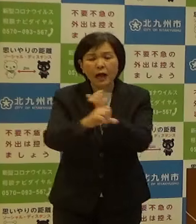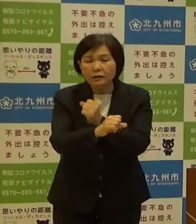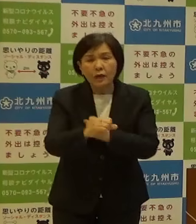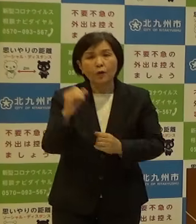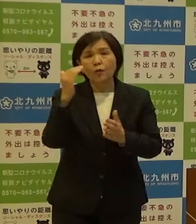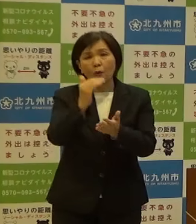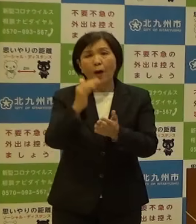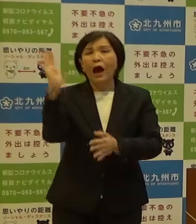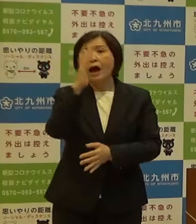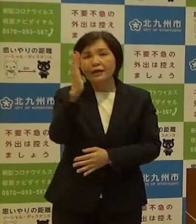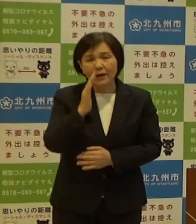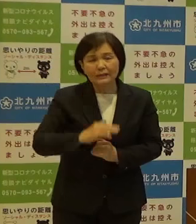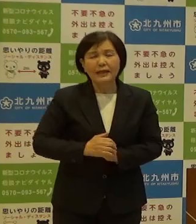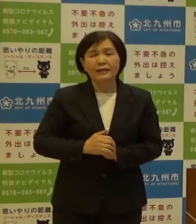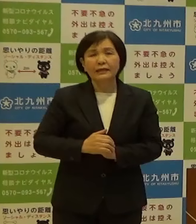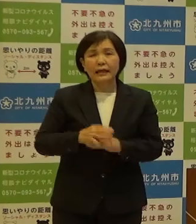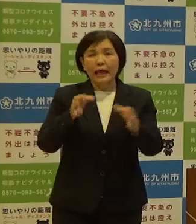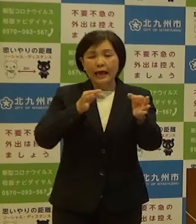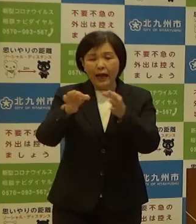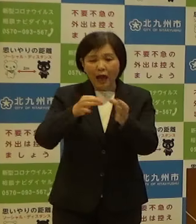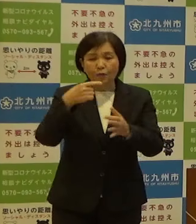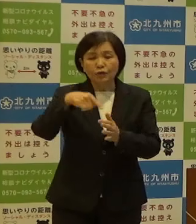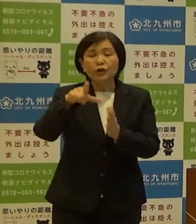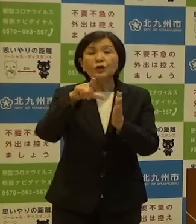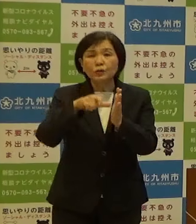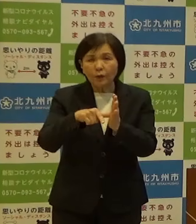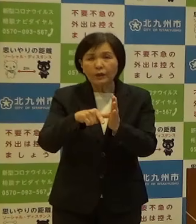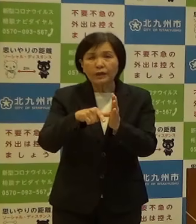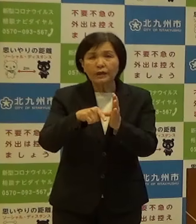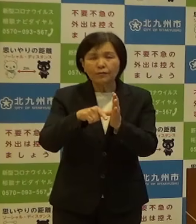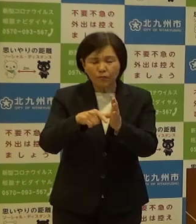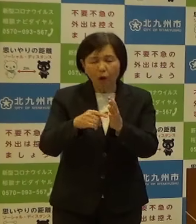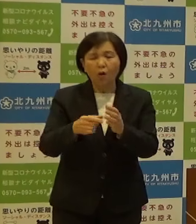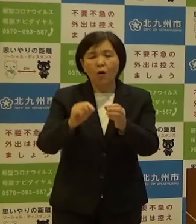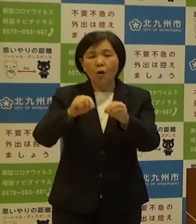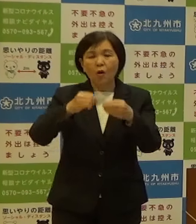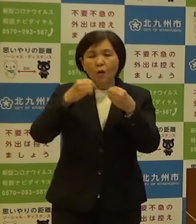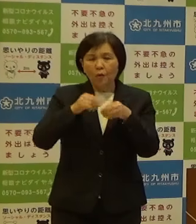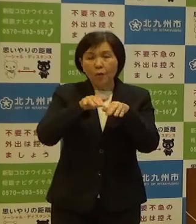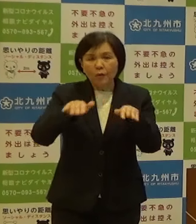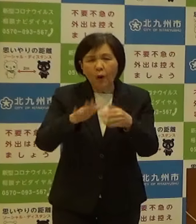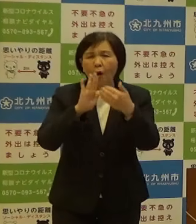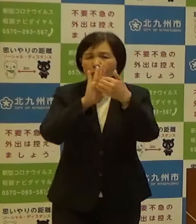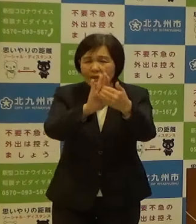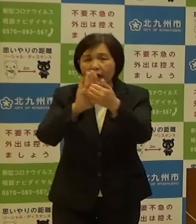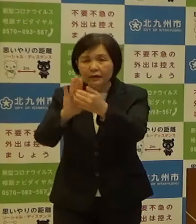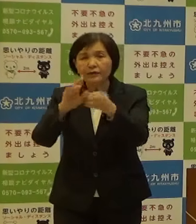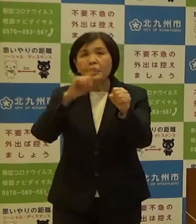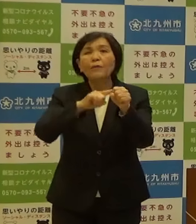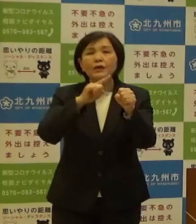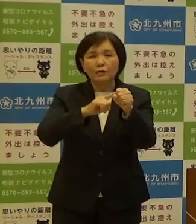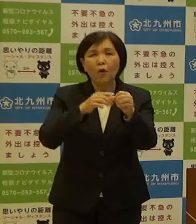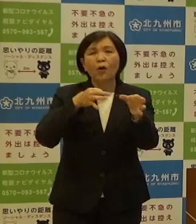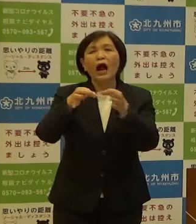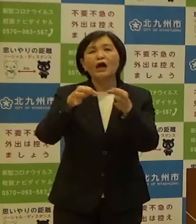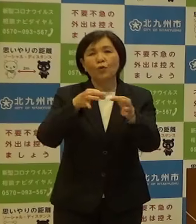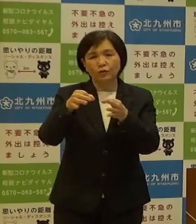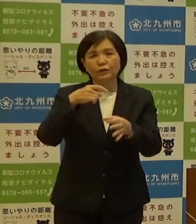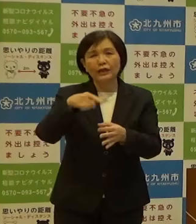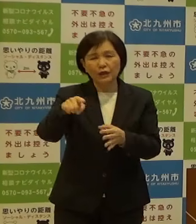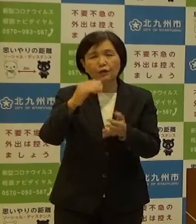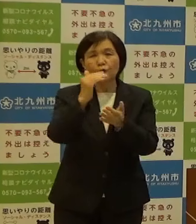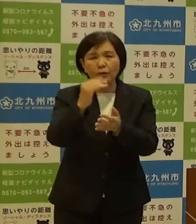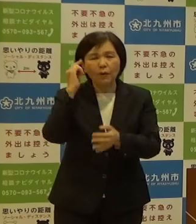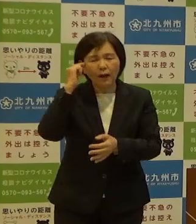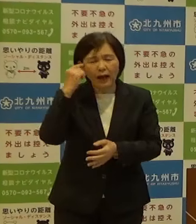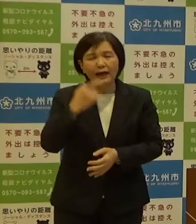買い物に行かれるときにもですね、感染防止の観点から懸命な行動をお願いしたいのであります。また同時に